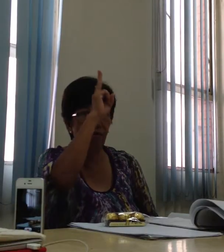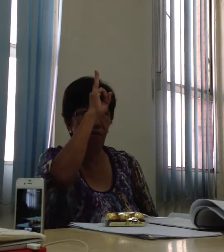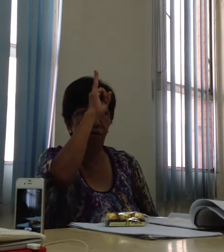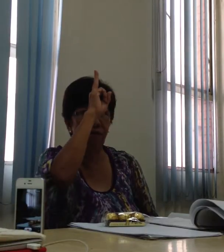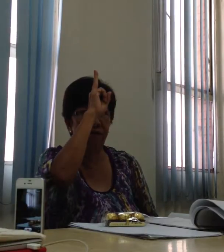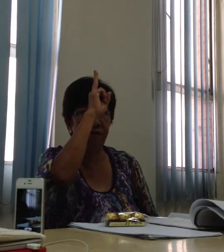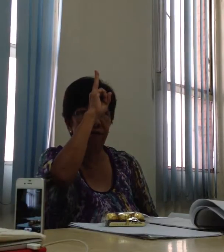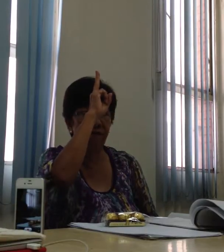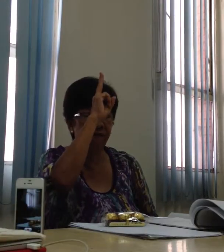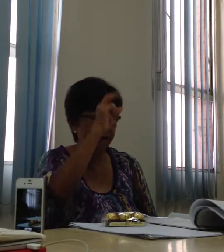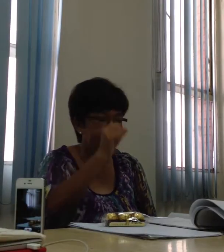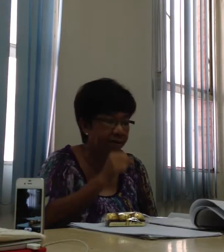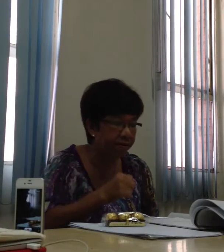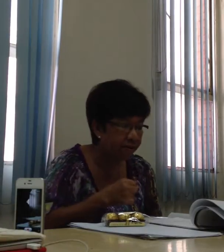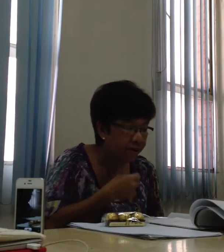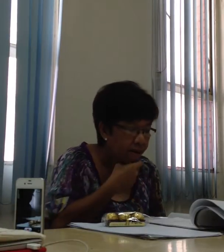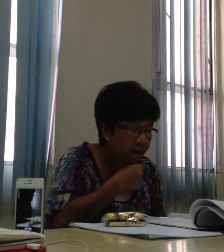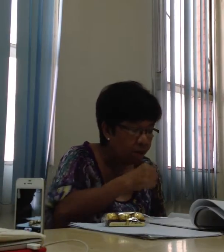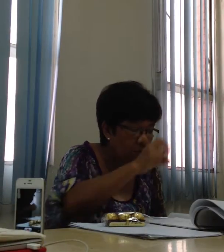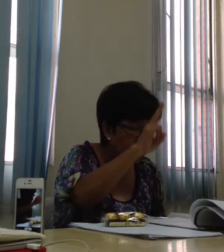goat. Alright. Goat.